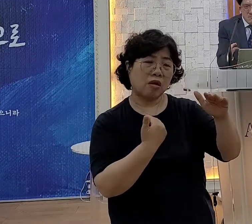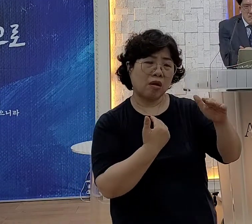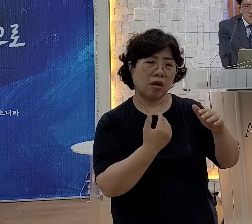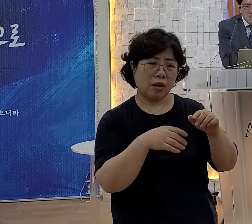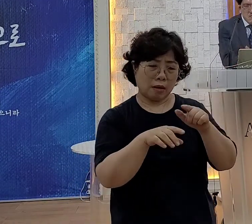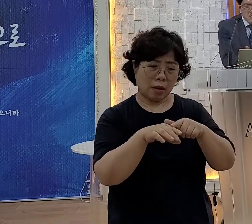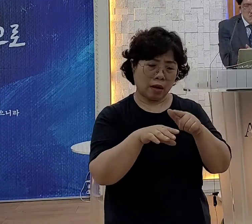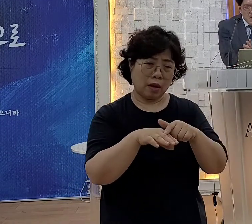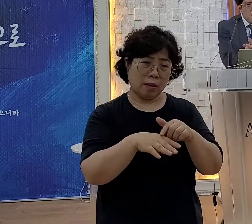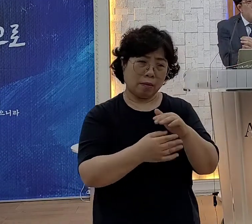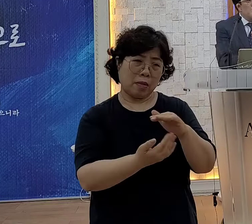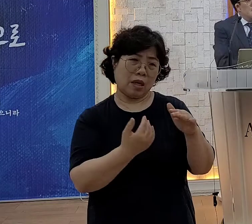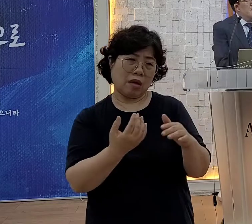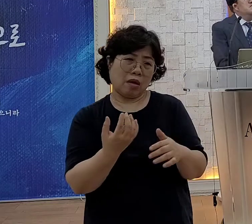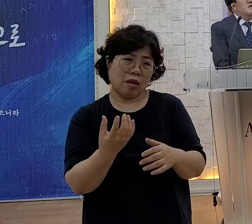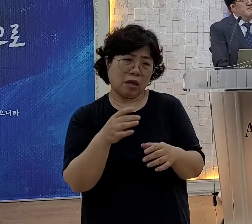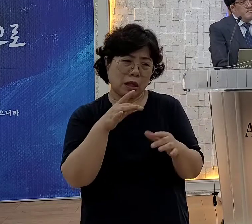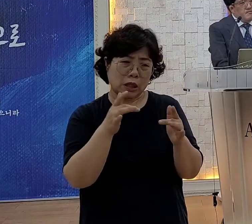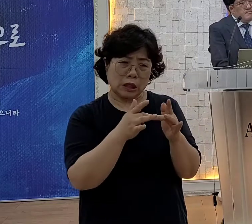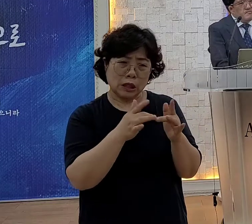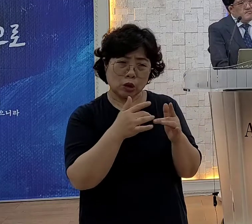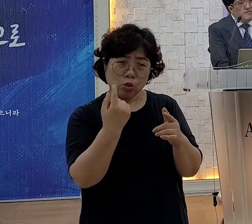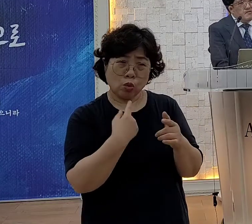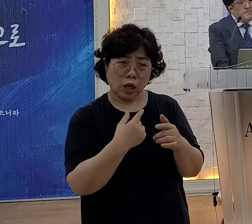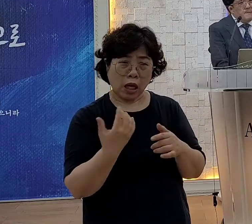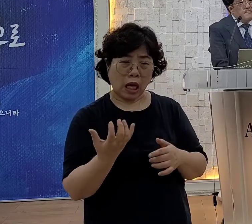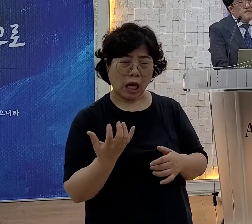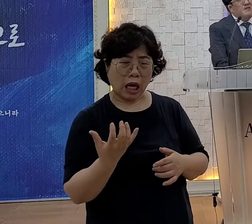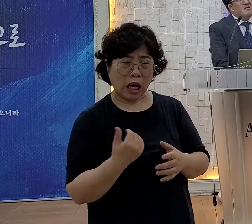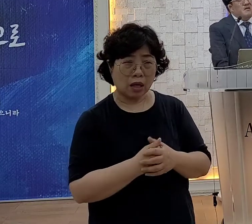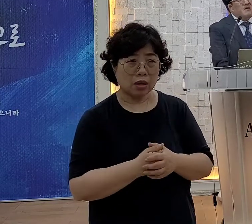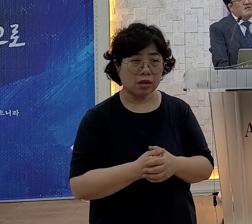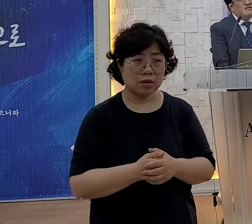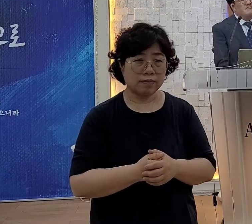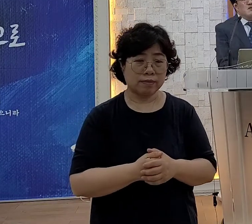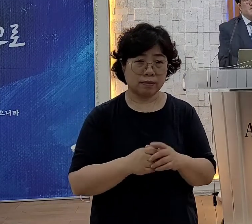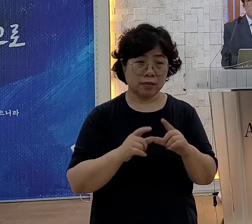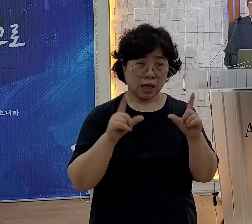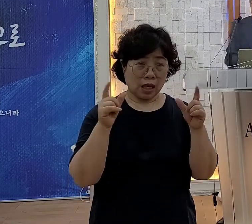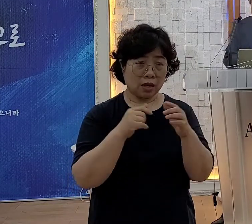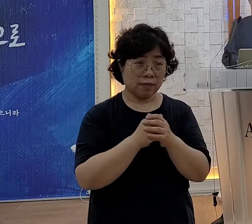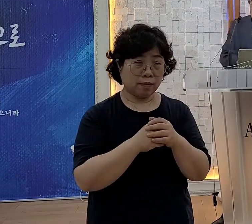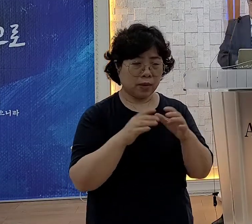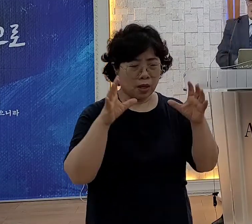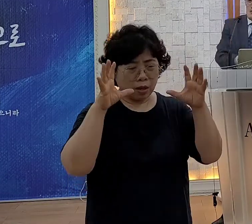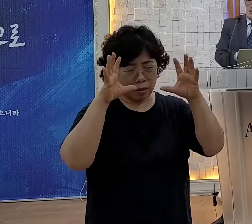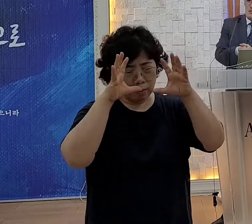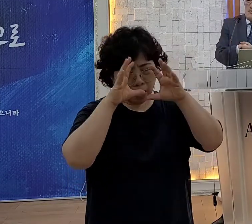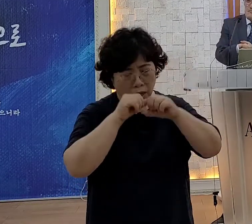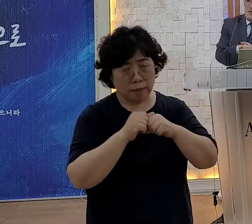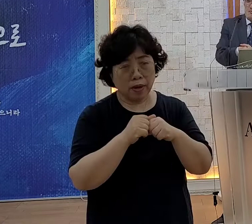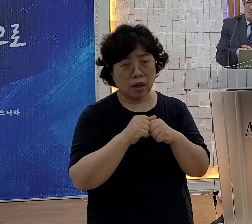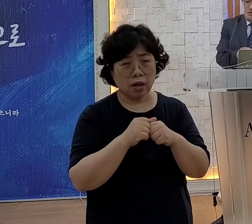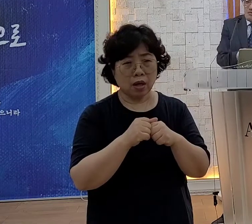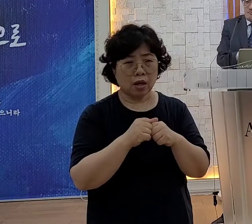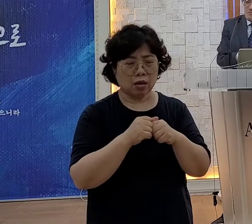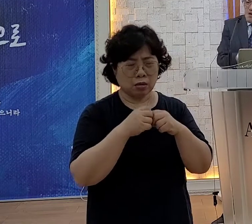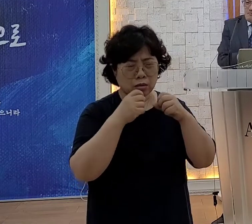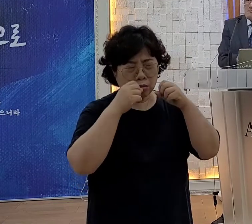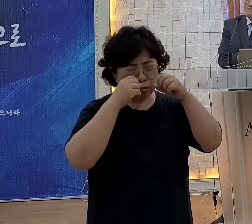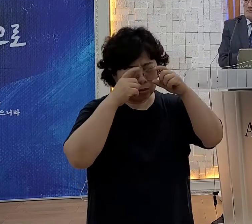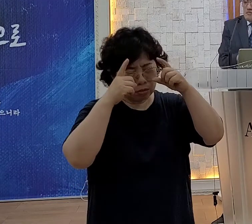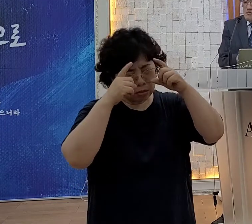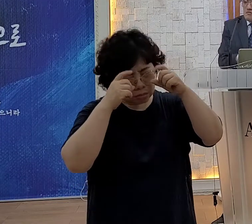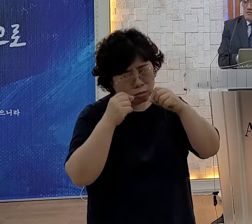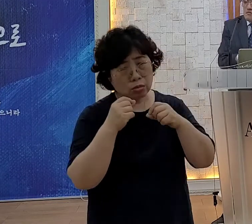그럴 때쯤 되면 탁 이게 뭔지 아는 거예요. 근데 그날따라 집사님이 밤에 정말 밤을 꼬박 새시고